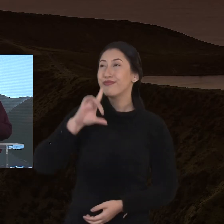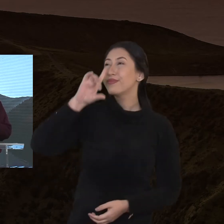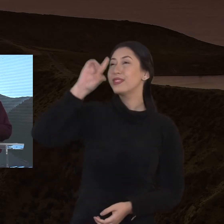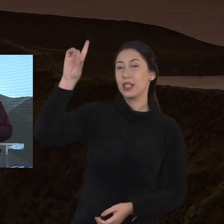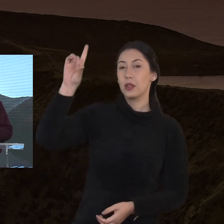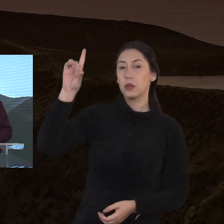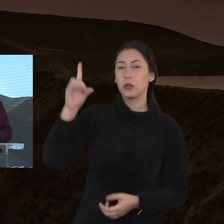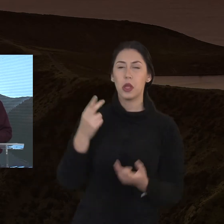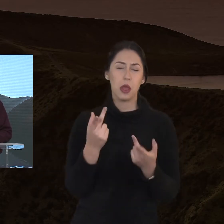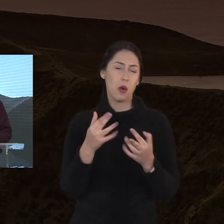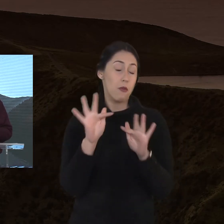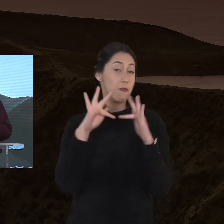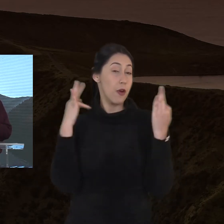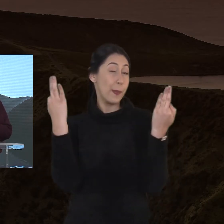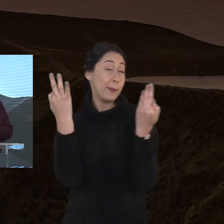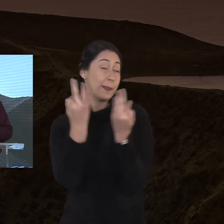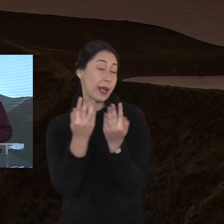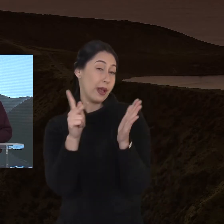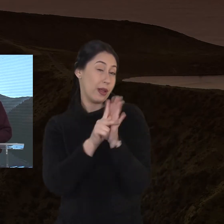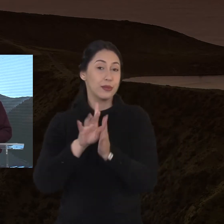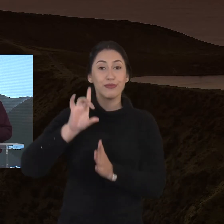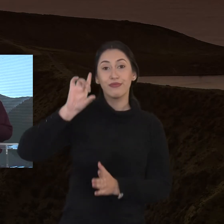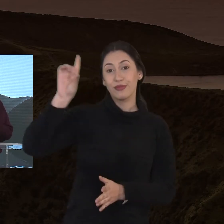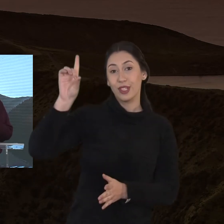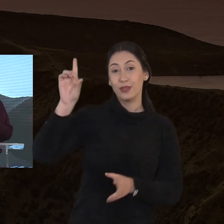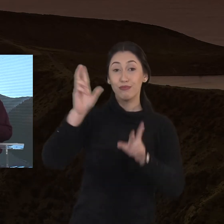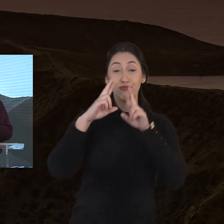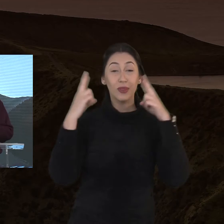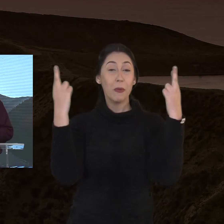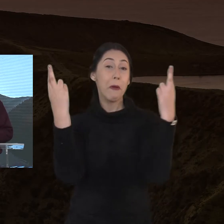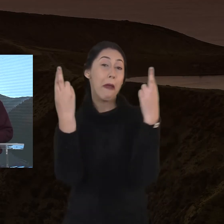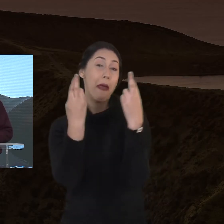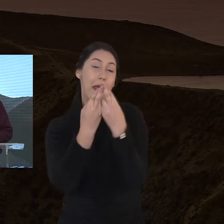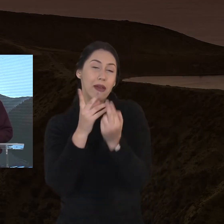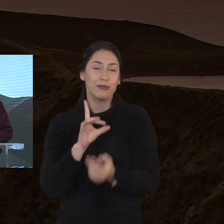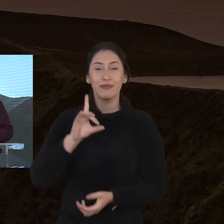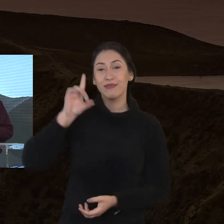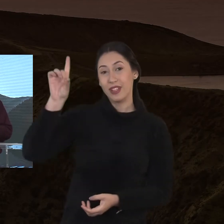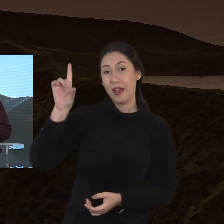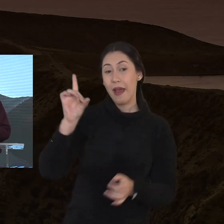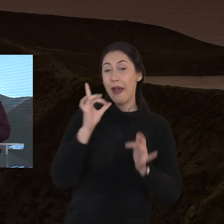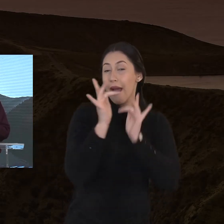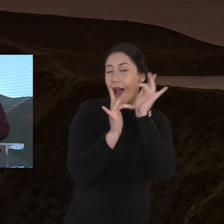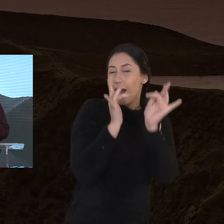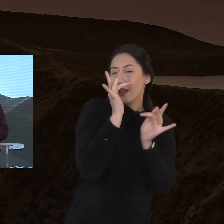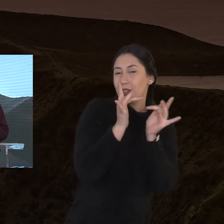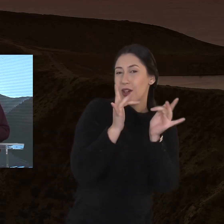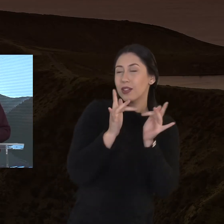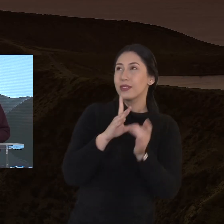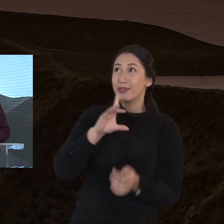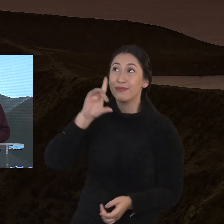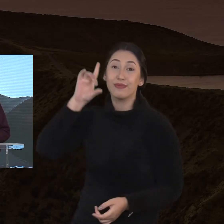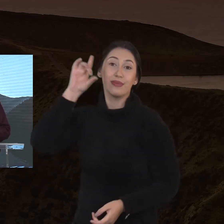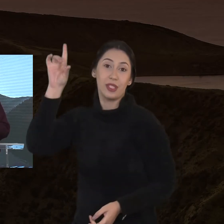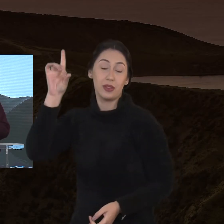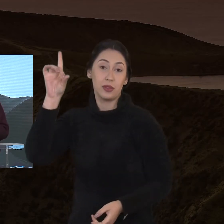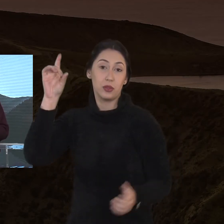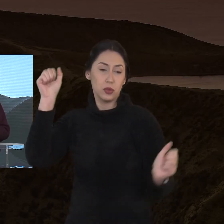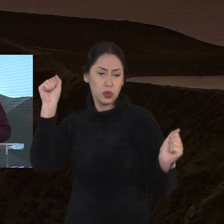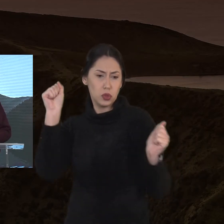com a família de deus como reino de deus lhe como a noiva de cristo como o guerreiro coletivo